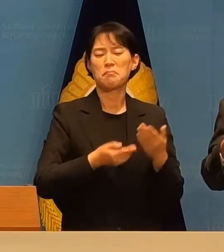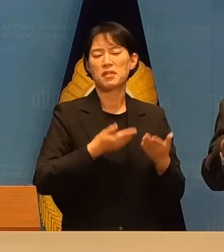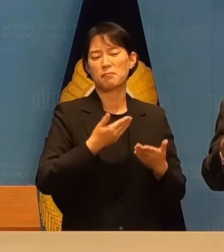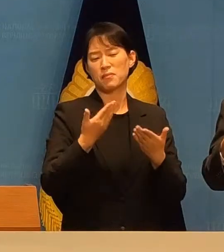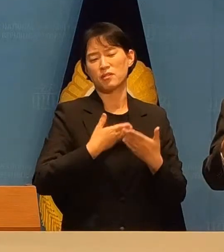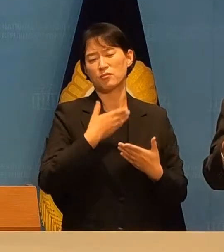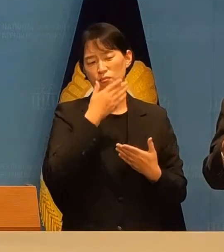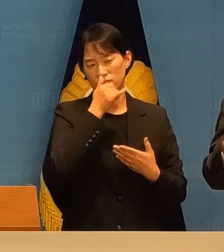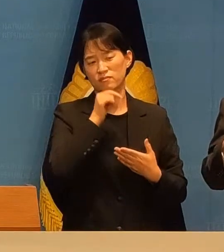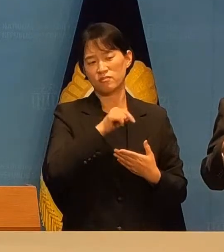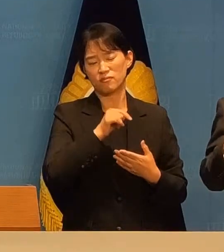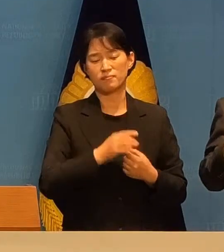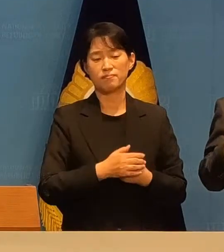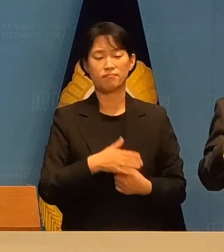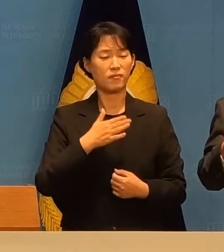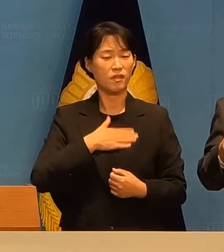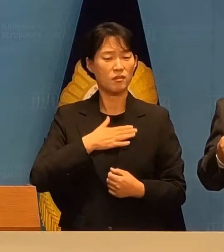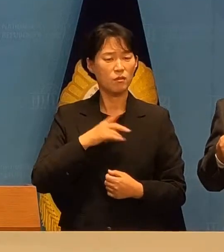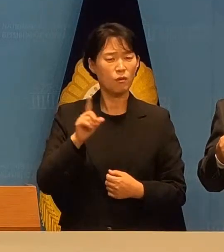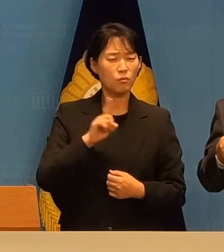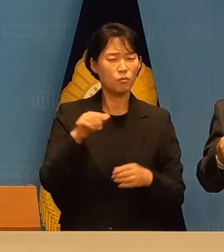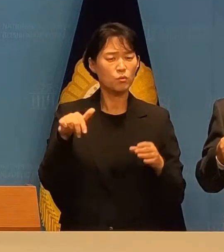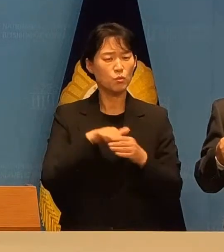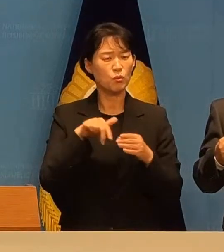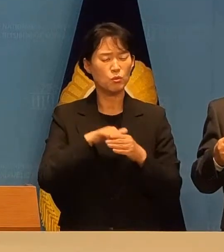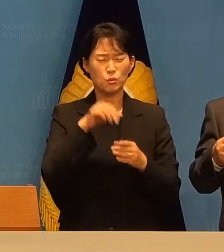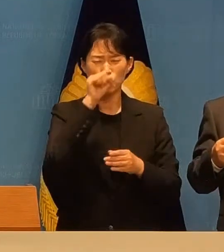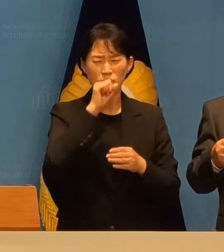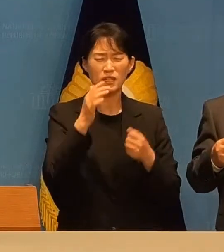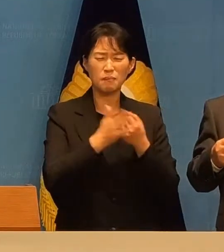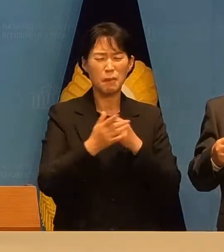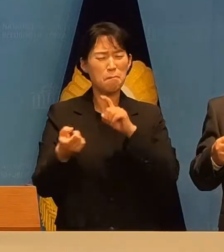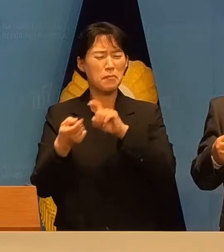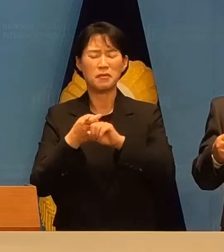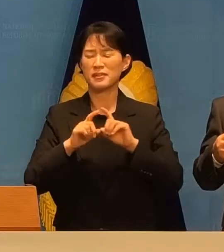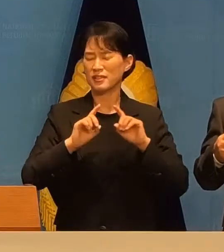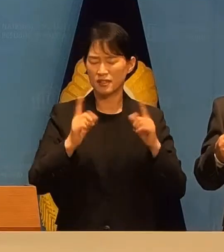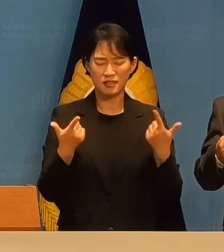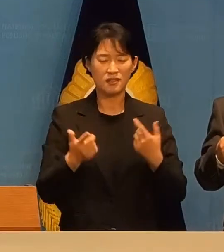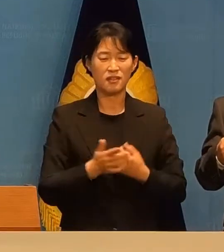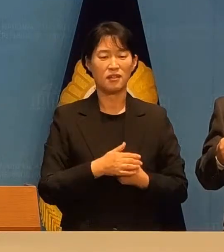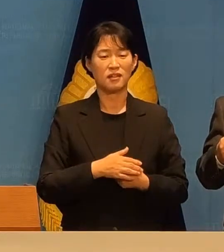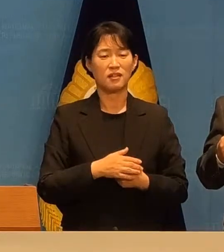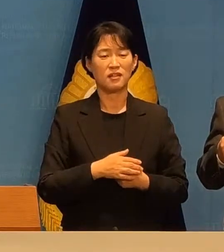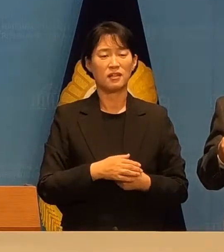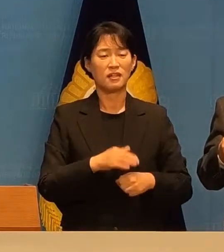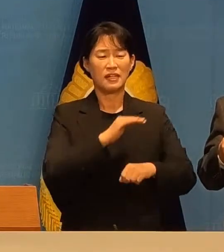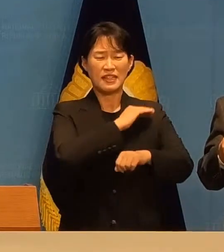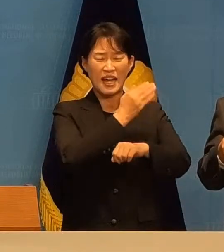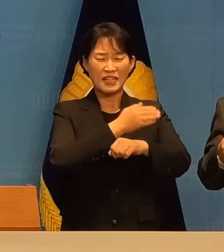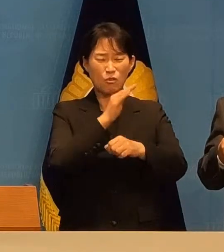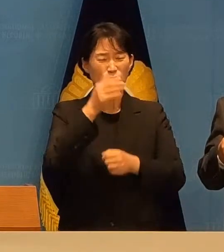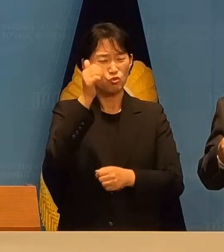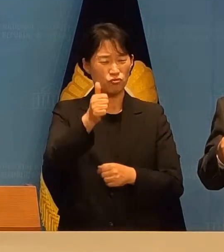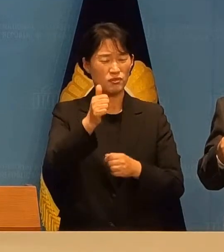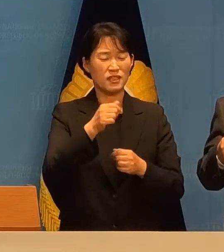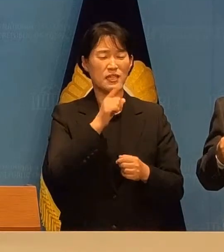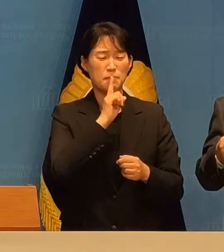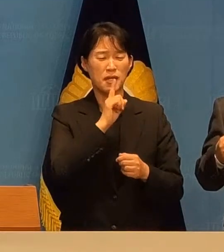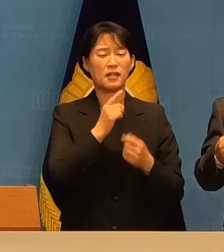것입니다. 저는 어떤 종교를 좋아해서 편드는 것이 아닙니다. 낙타와 주인의